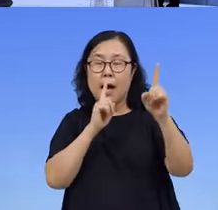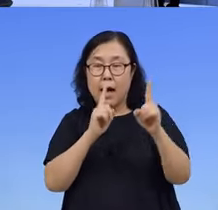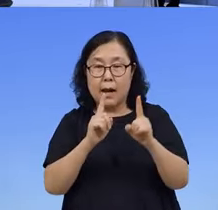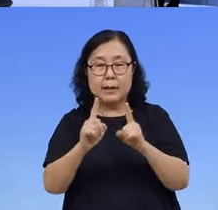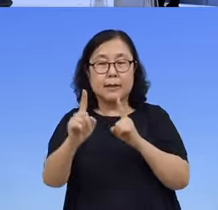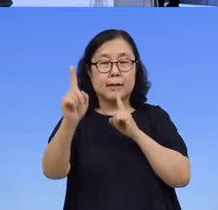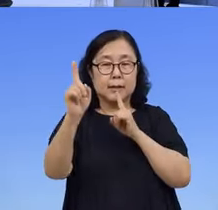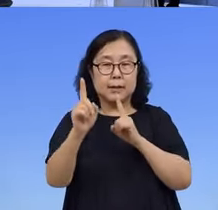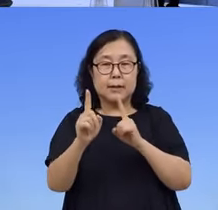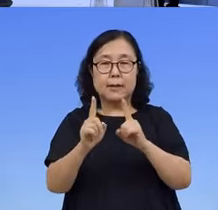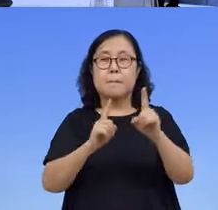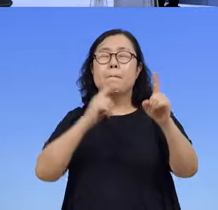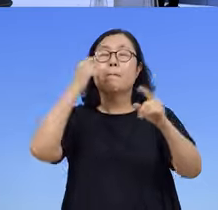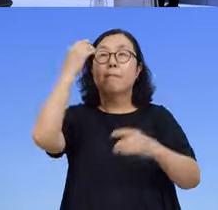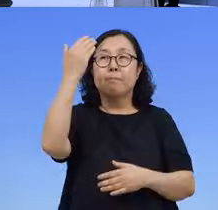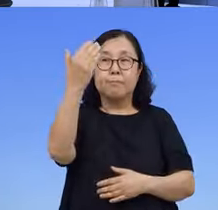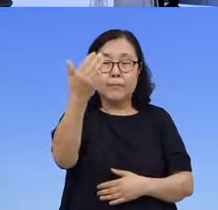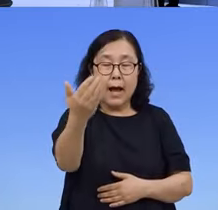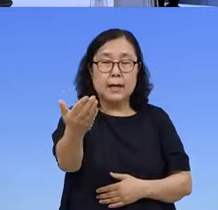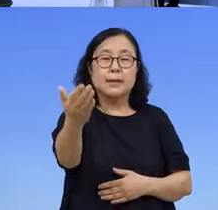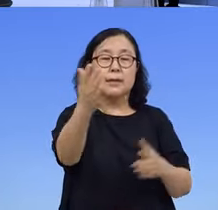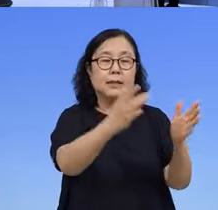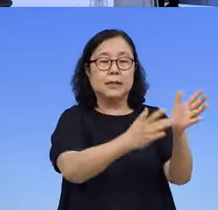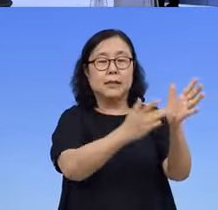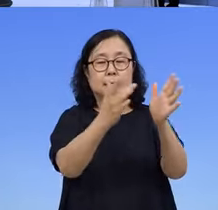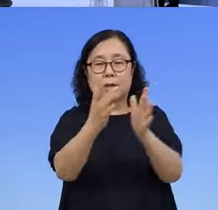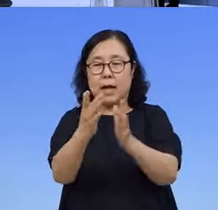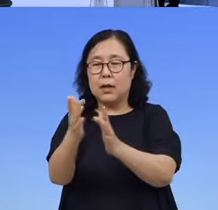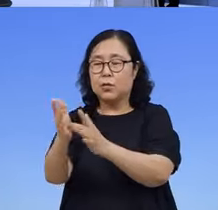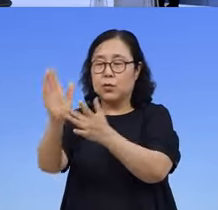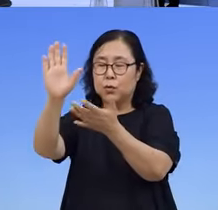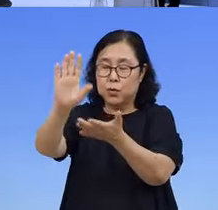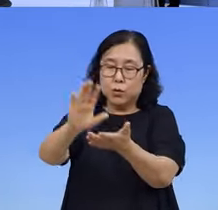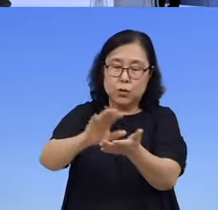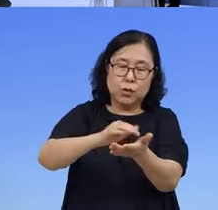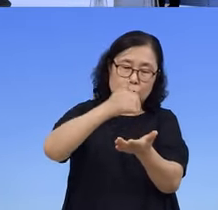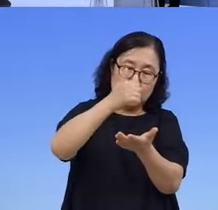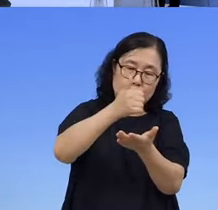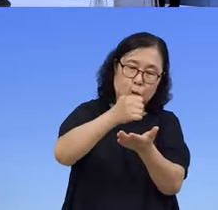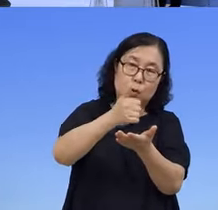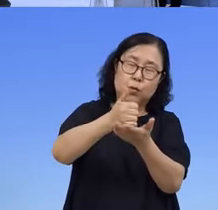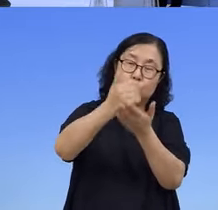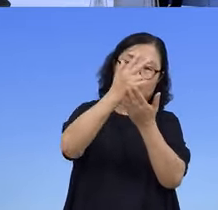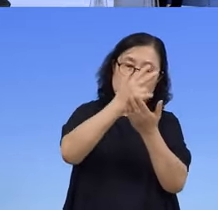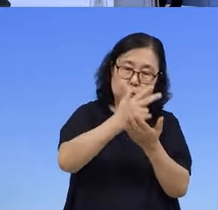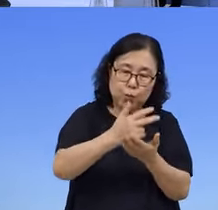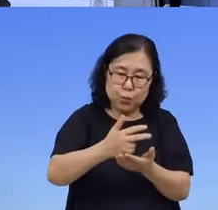이 아침에 이렇게 선포하기 원합니다. 당신은 예수 그리스도 주,